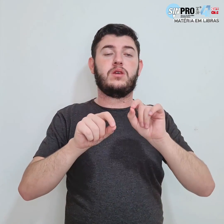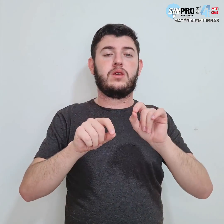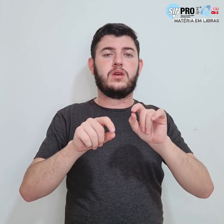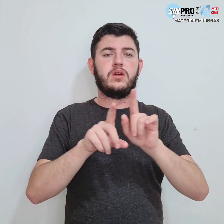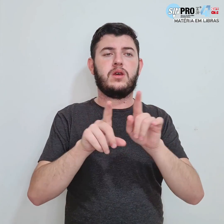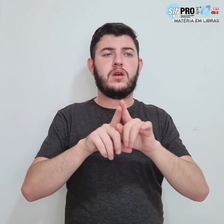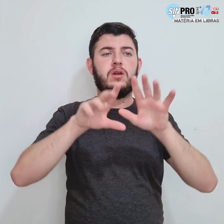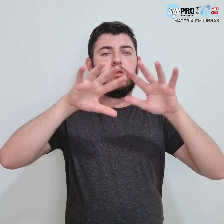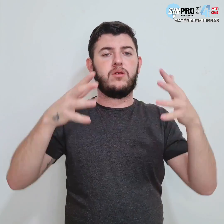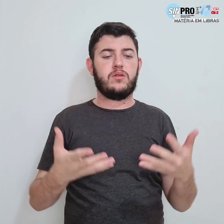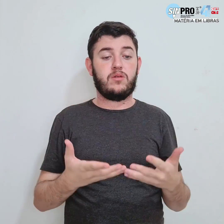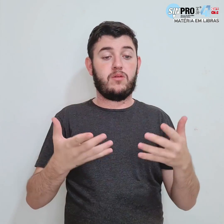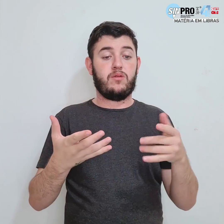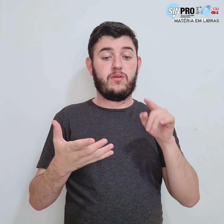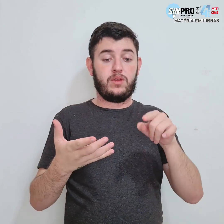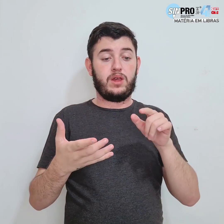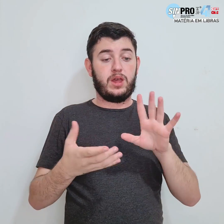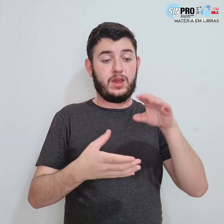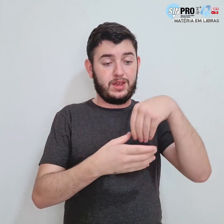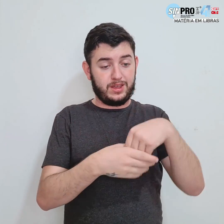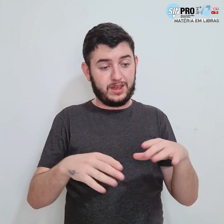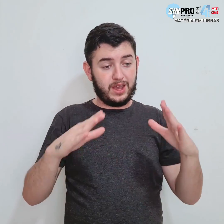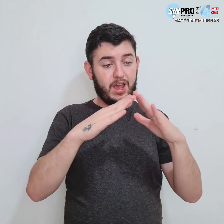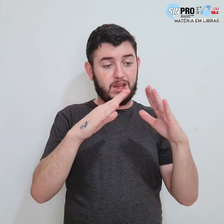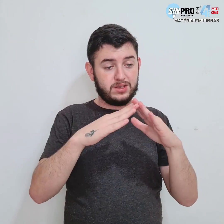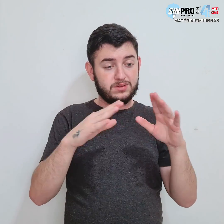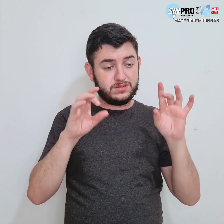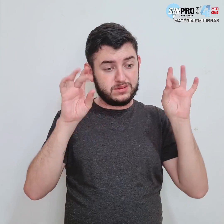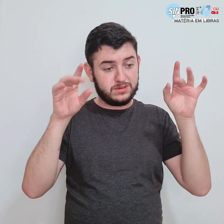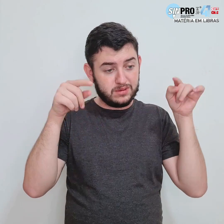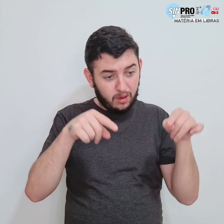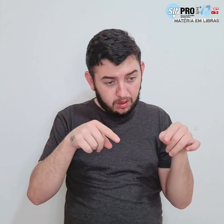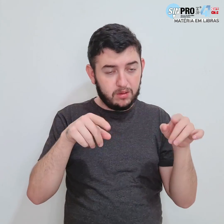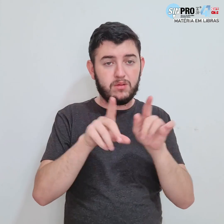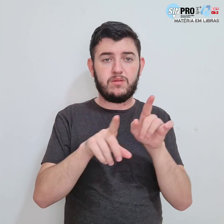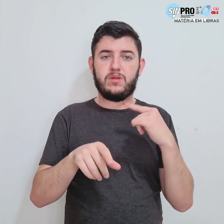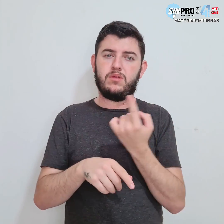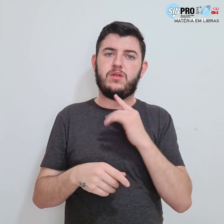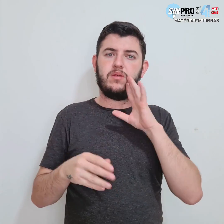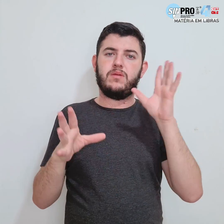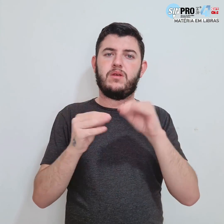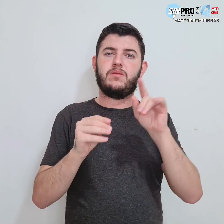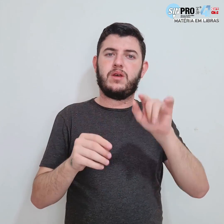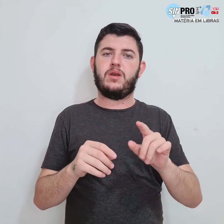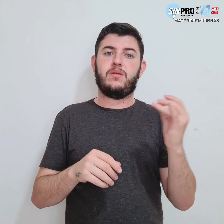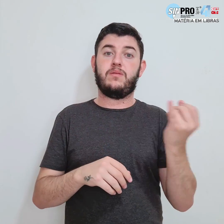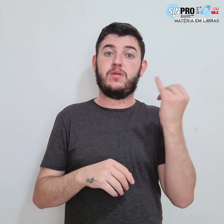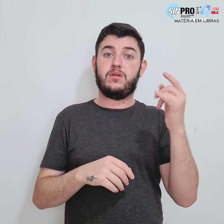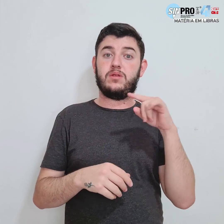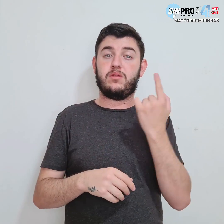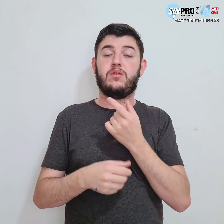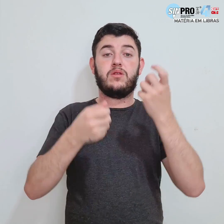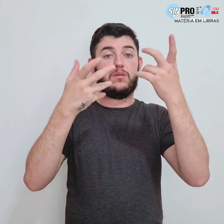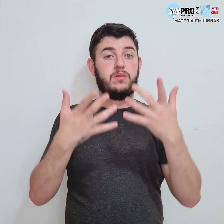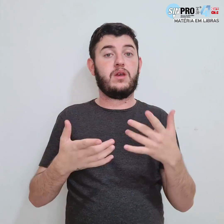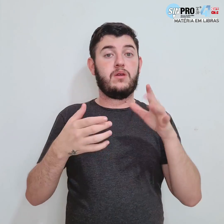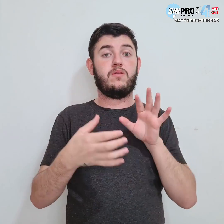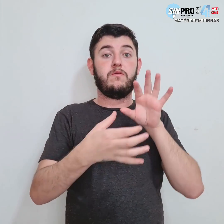seu universo ao ambiente familiar. Vale ressaltar a importância dos vínculos sociais para a construção de um mundo